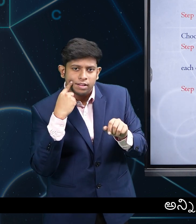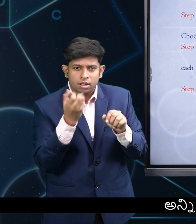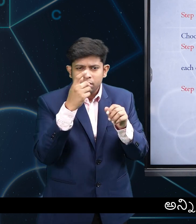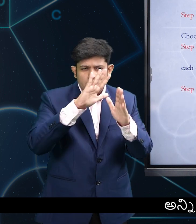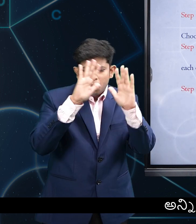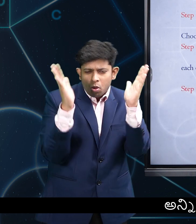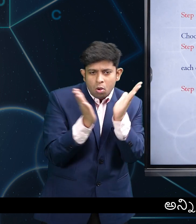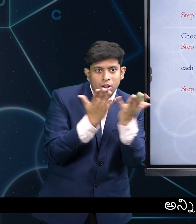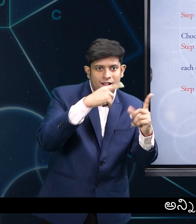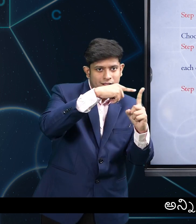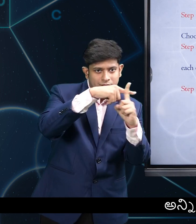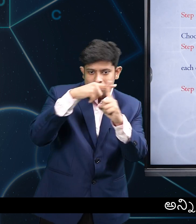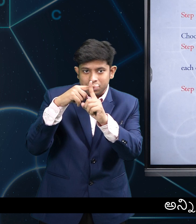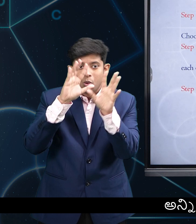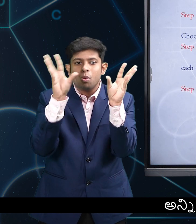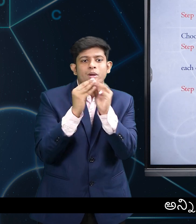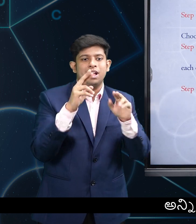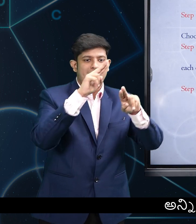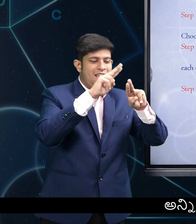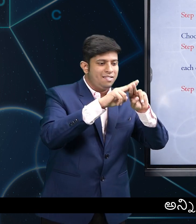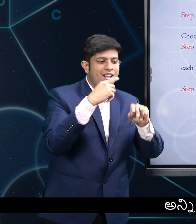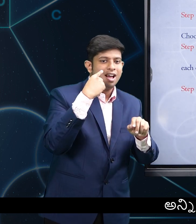f1 d1ల మొత్తాన్ని తీసుకోండి.